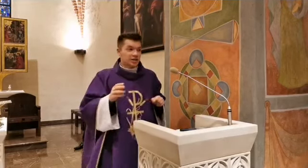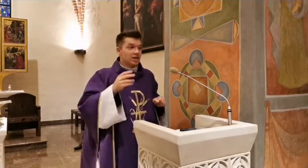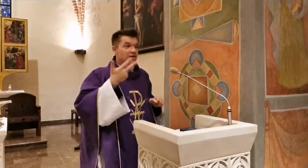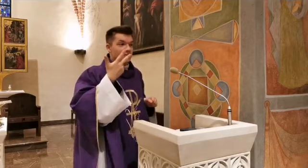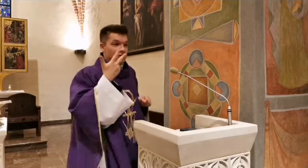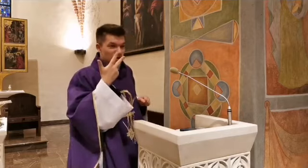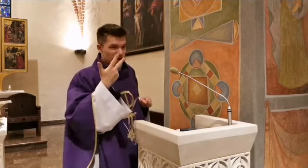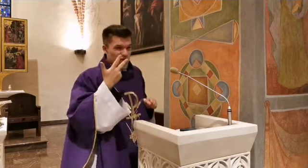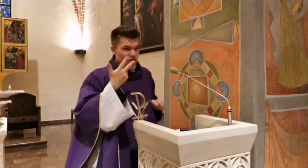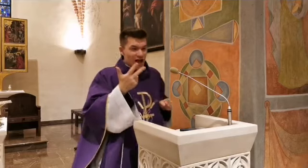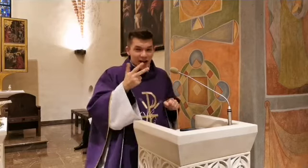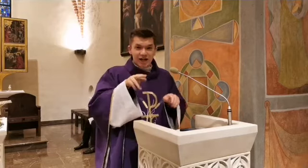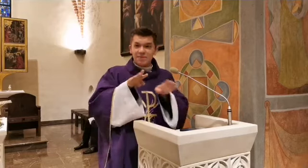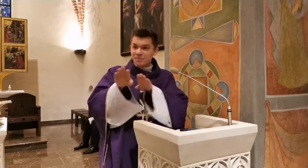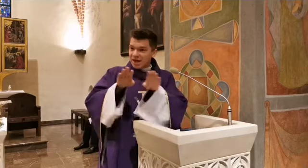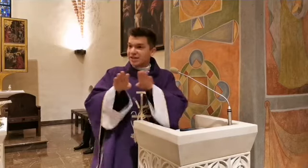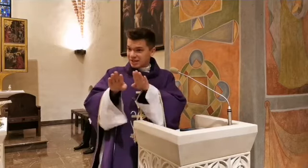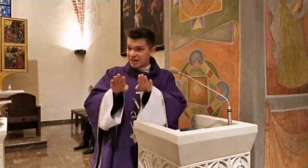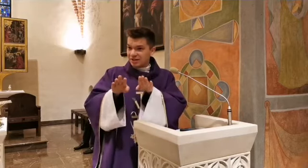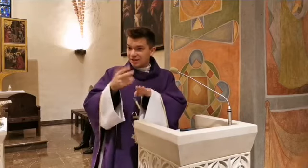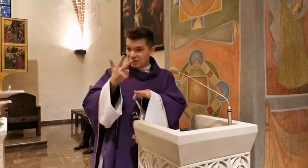On jest w